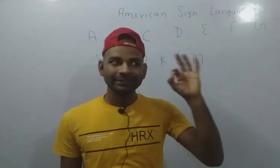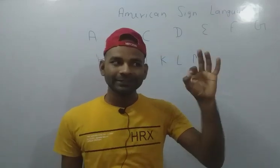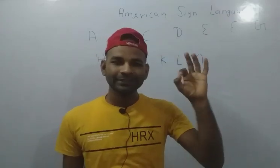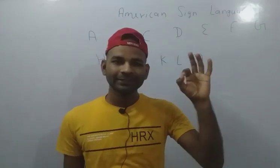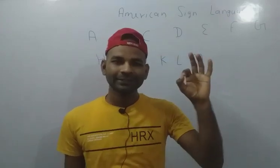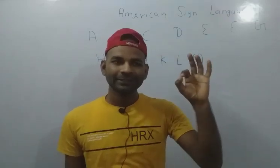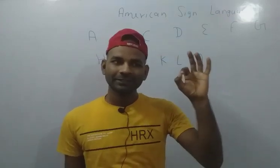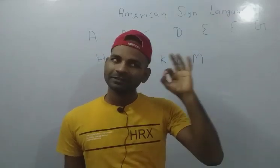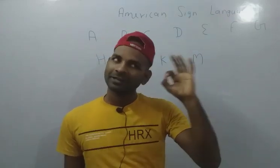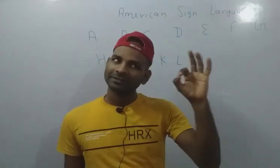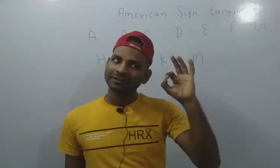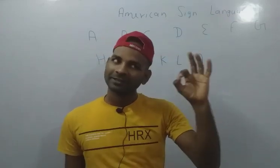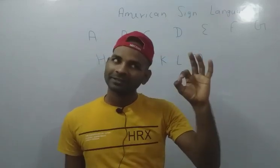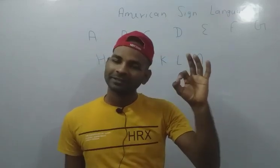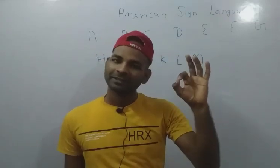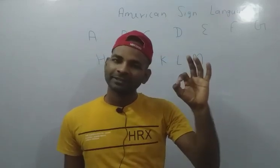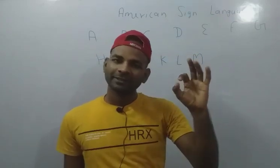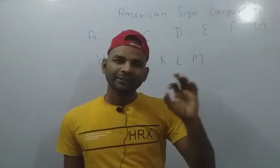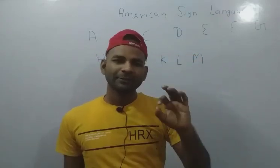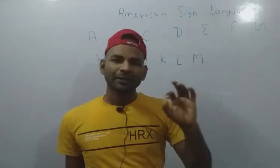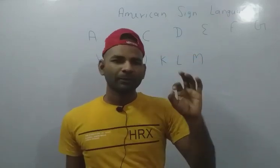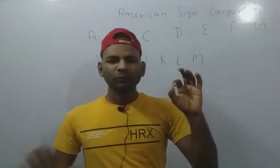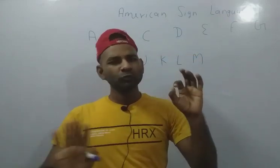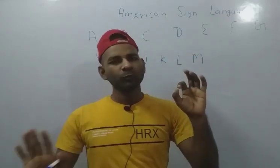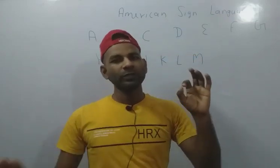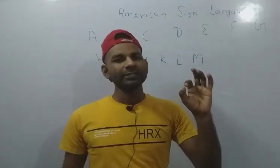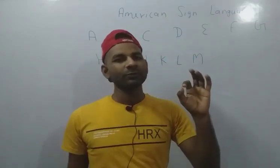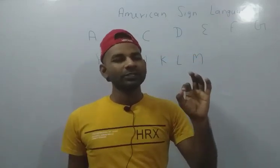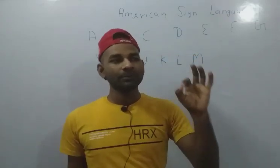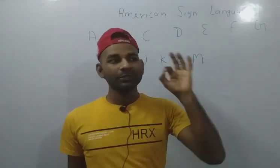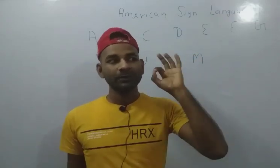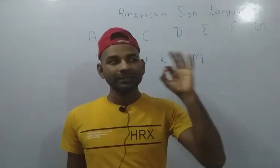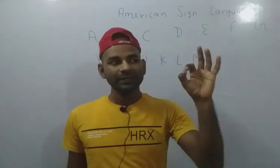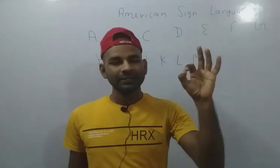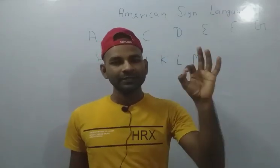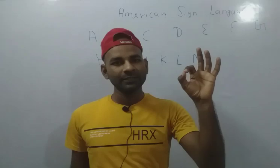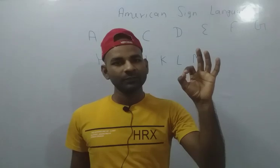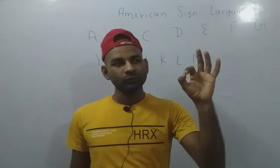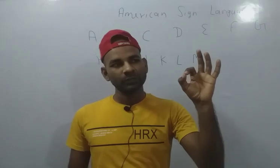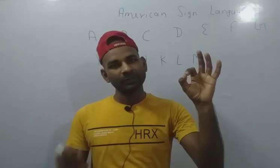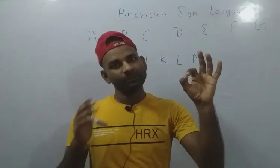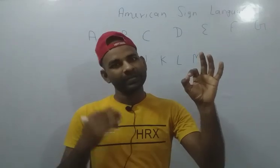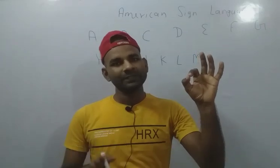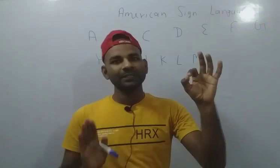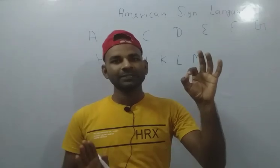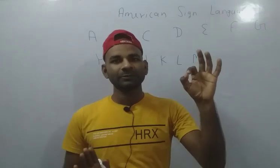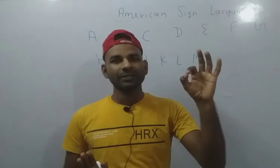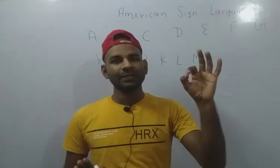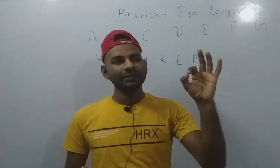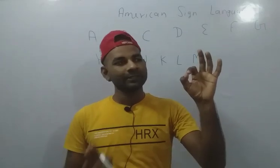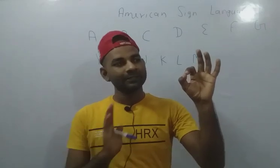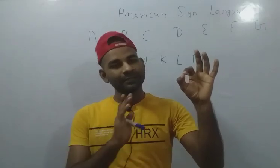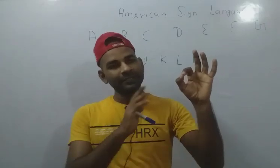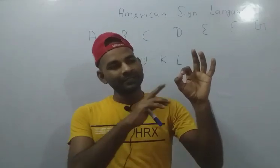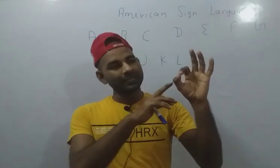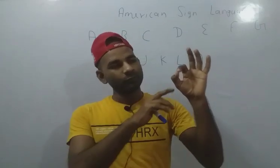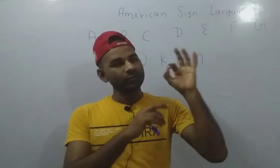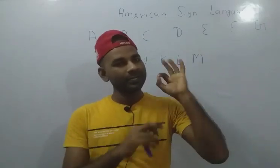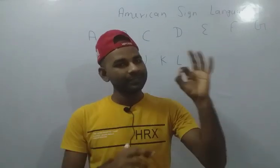हैं ना, ऐसे, आपको कुछ बोलने की जरूरत नहीं, आप सिर्फ ऐसे करिए, उसका मतलब पहले से ही समझा गया है कि अगर कोई ऐसे कर रहा है